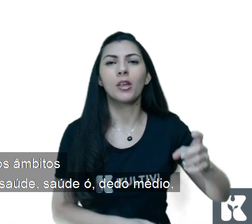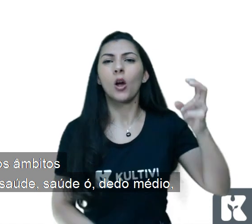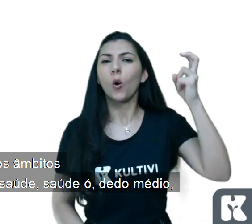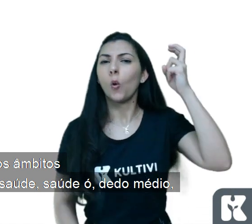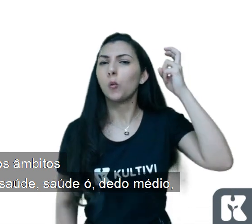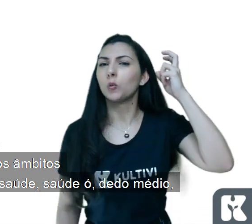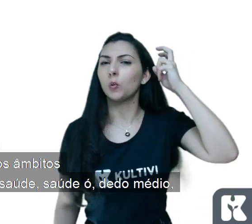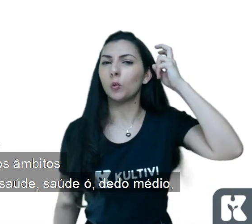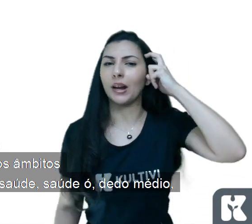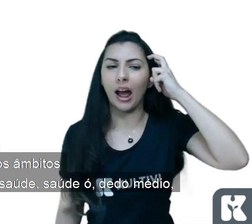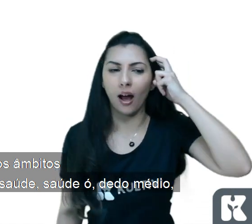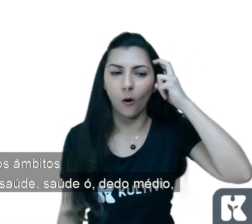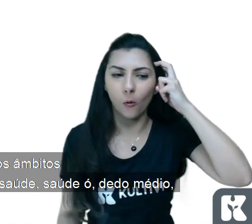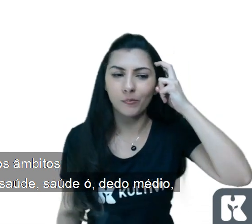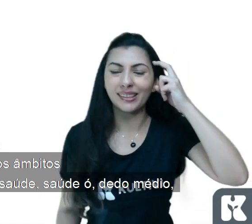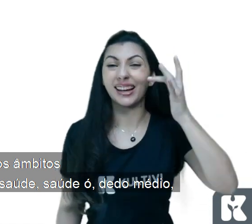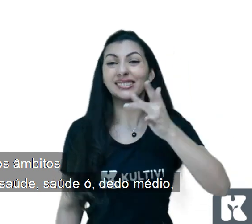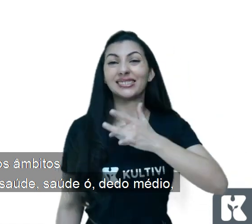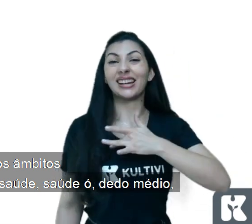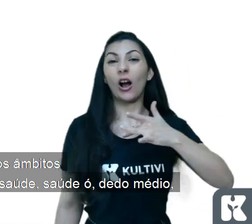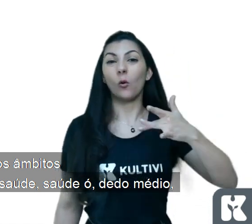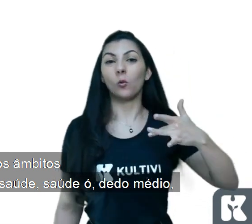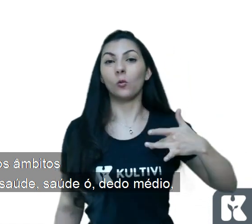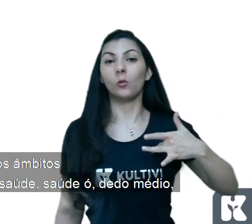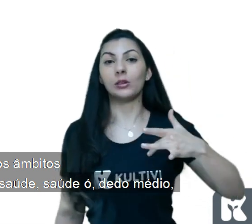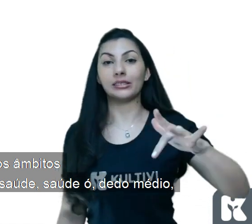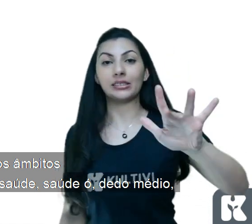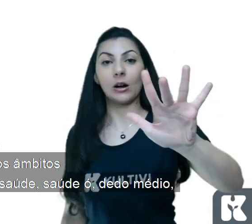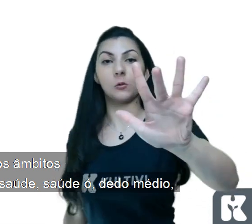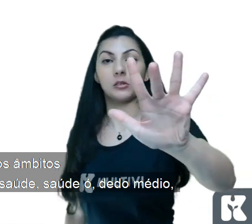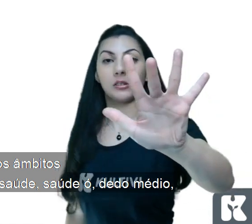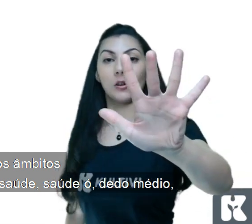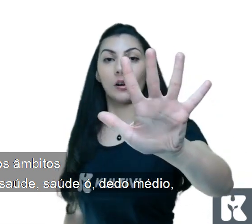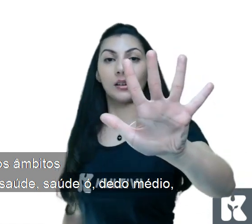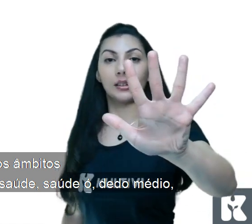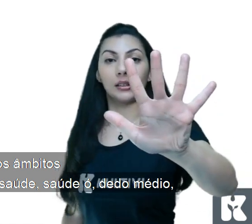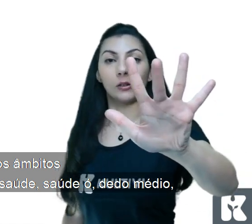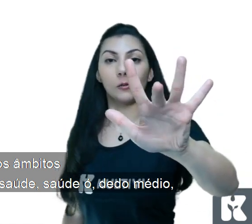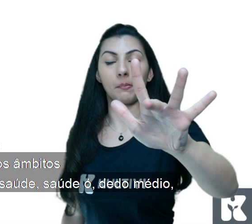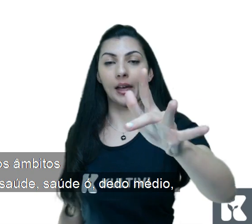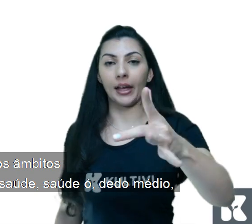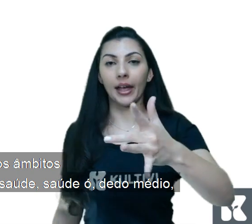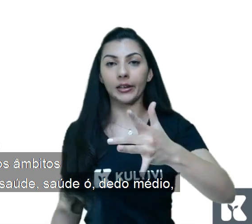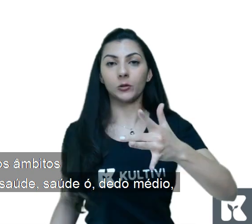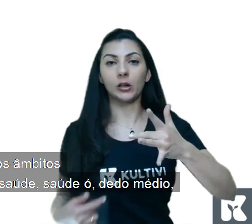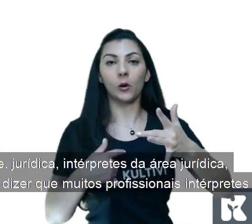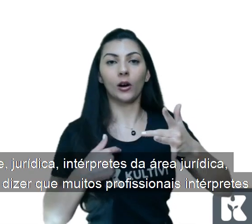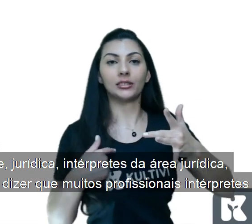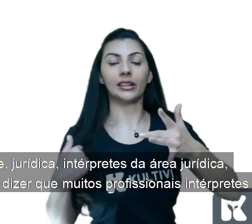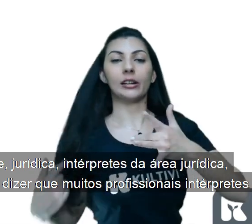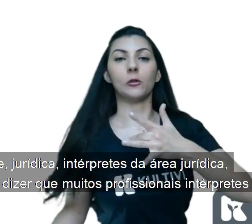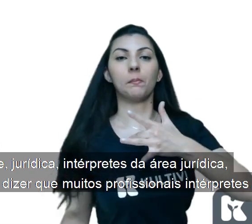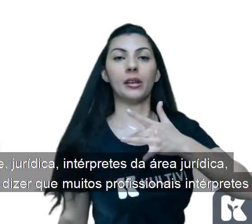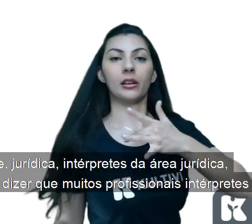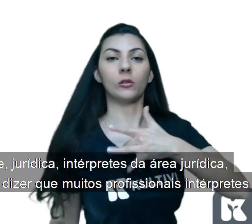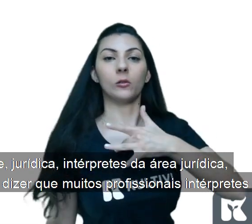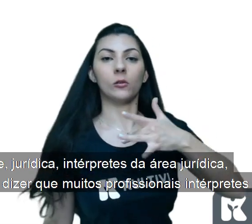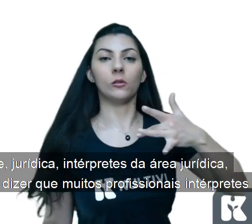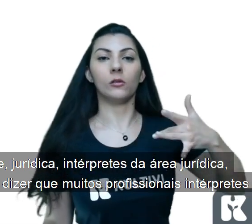educacional, cultural, da saúde, ó. Dedo médio,